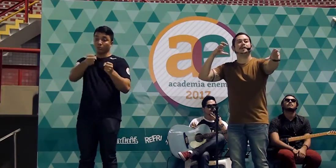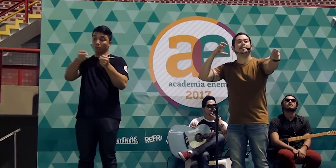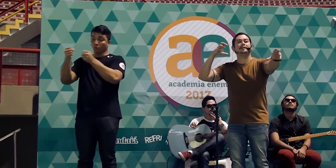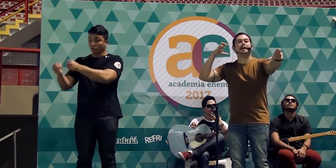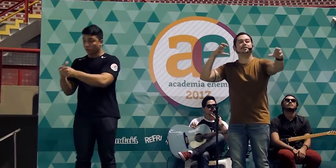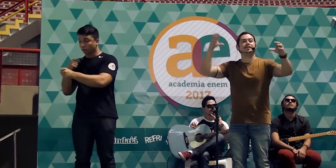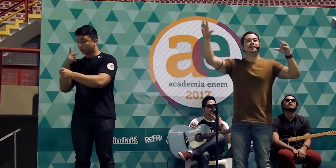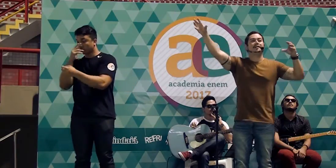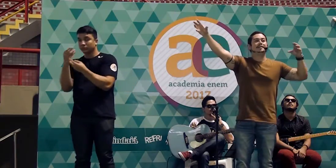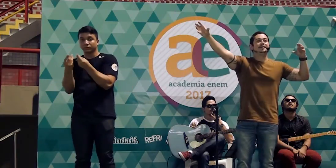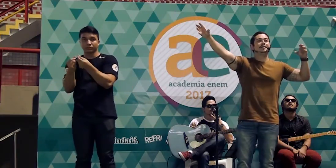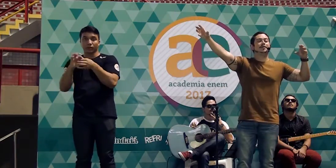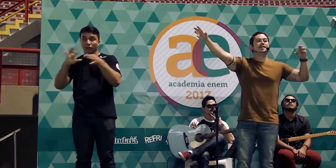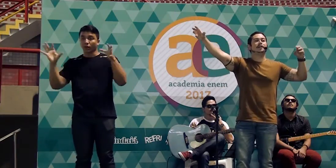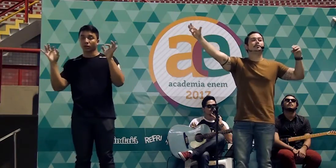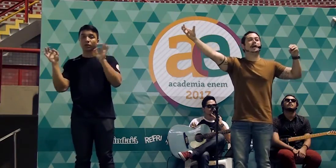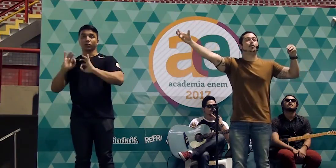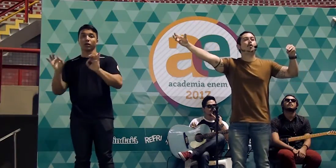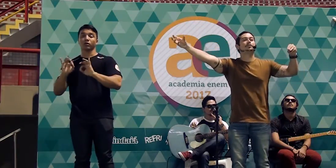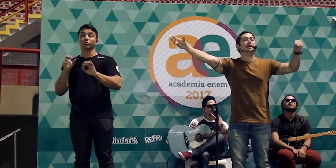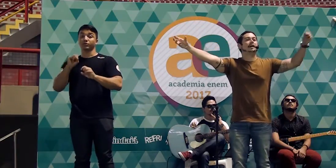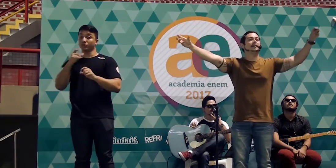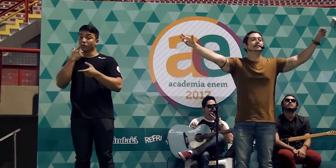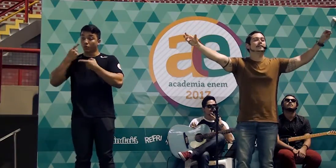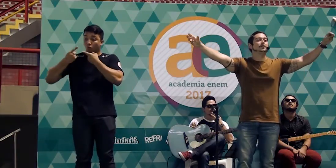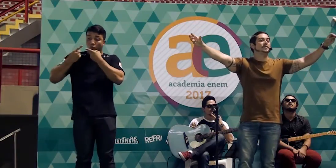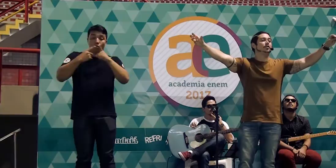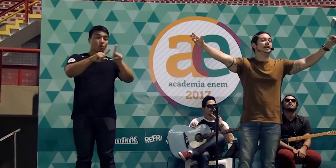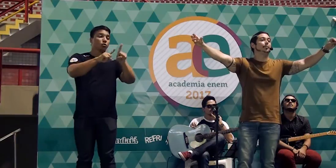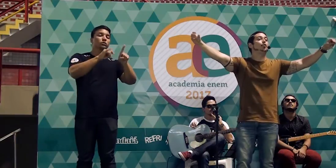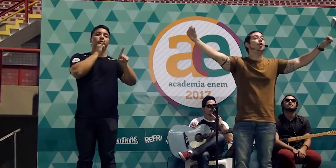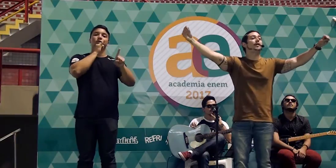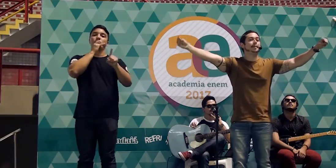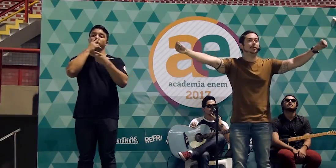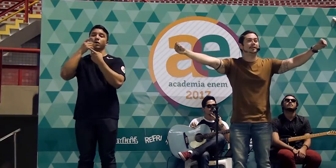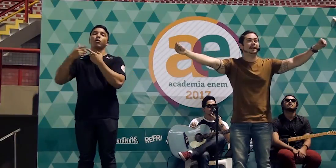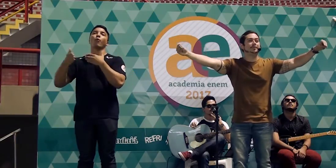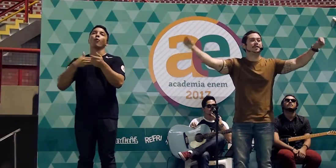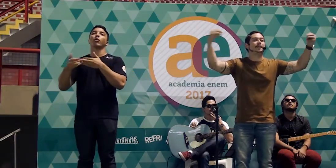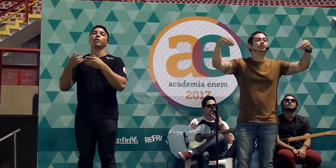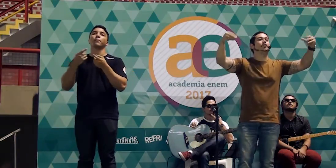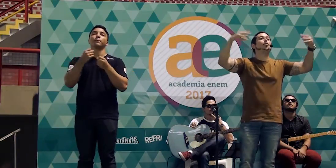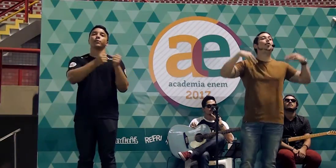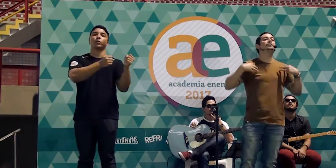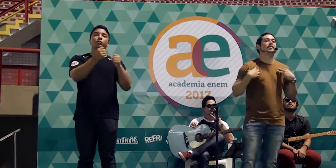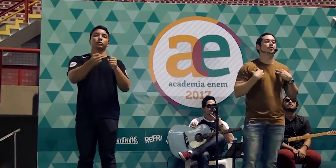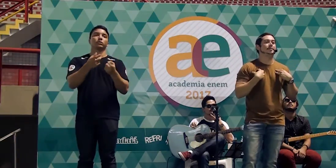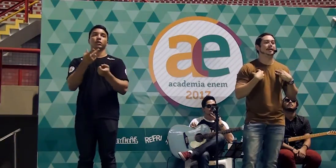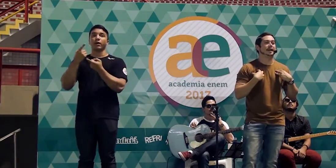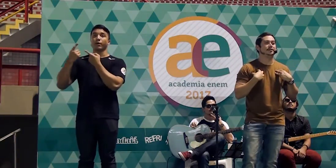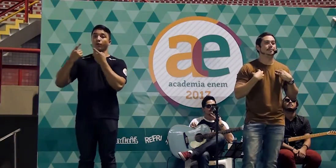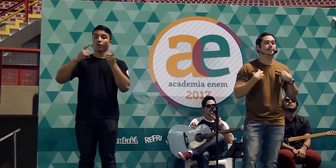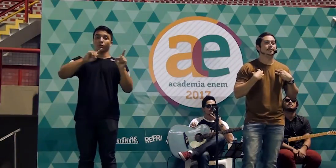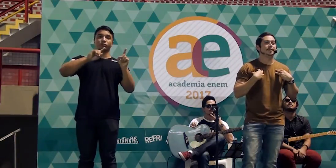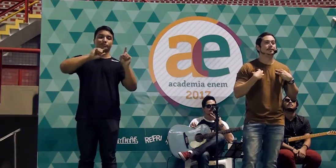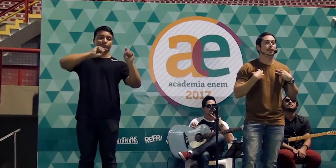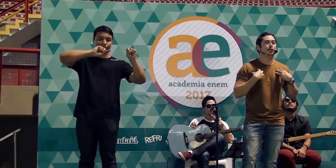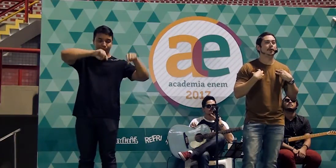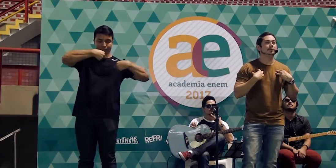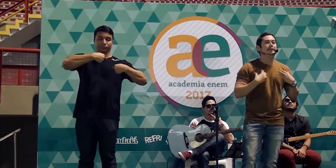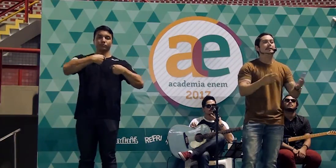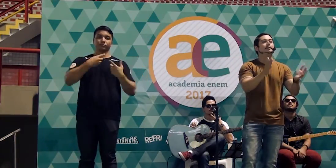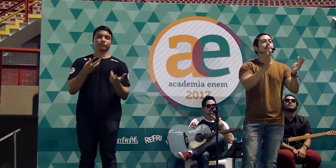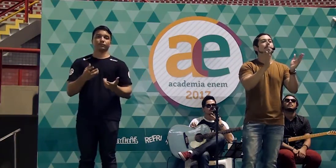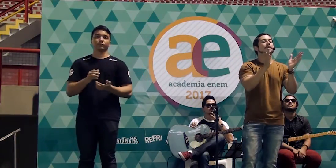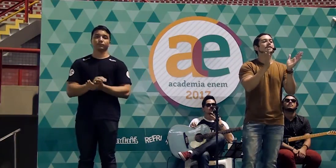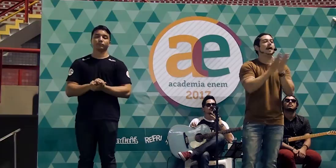ele tira a sua liberdade, se você lutar por qualquer poder, você está lutando contra a sua liberdade.